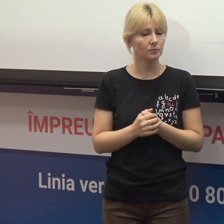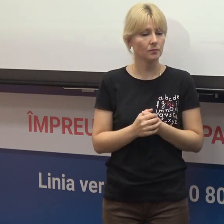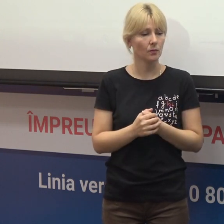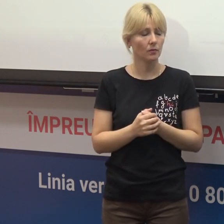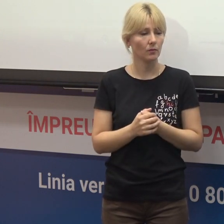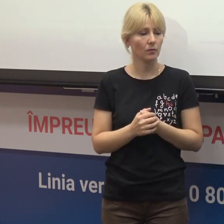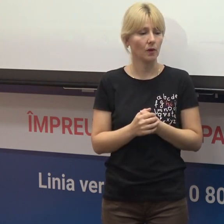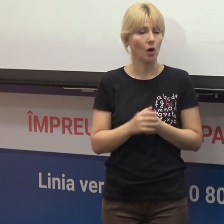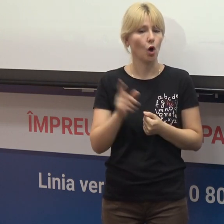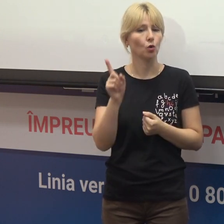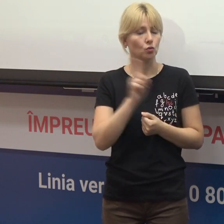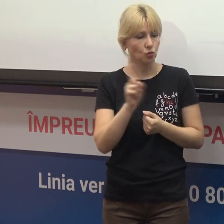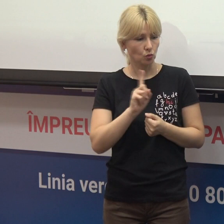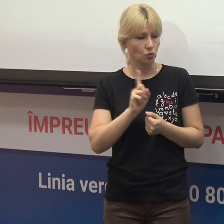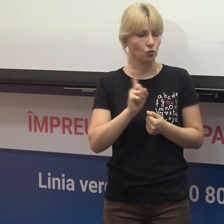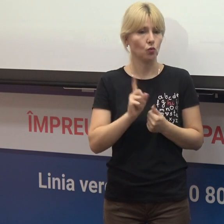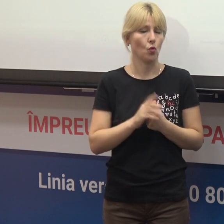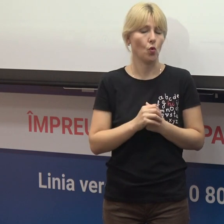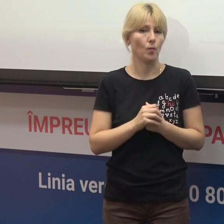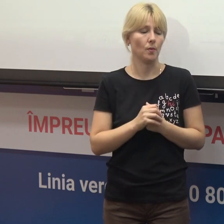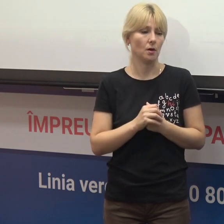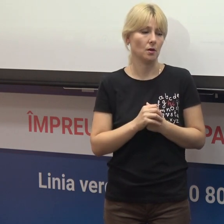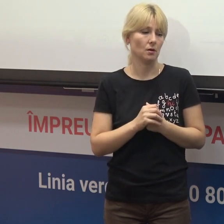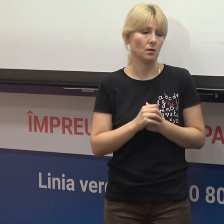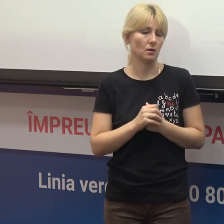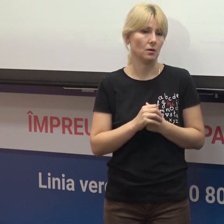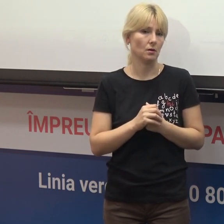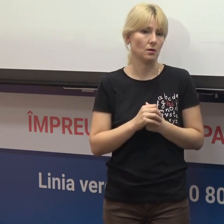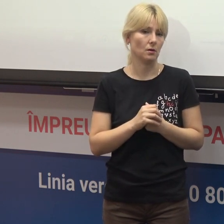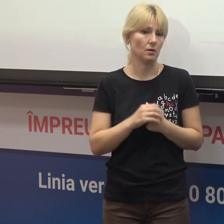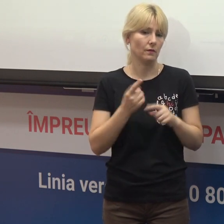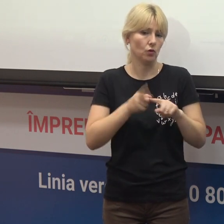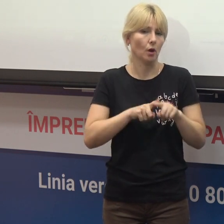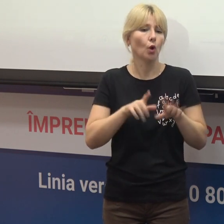Ca momente deci, care vizează, deci, iarăși,